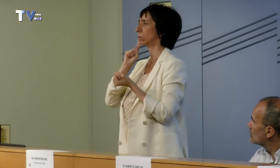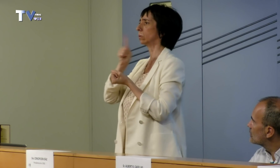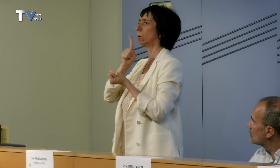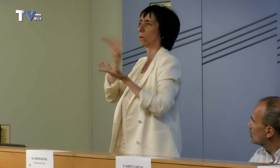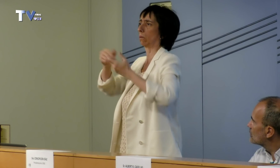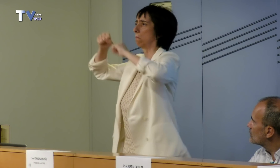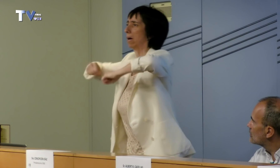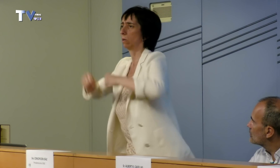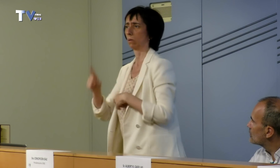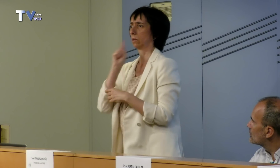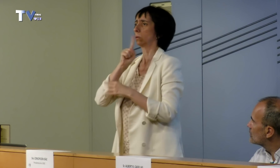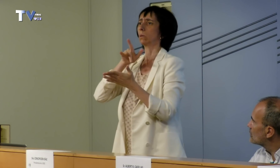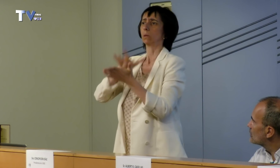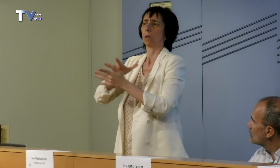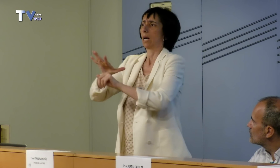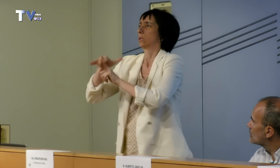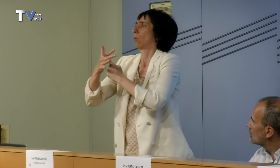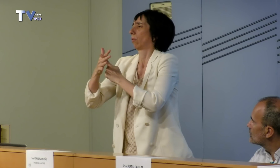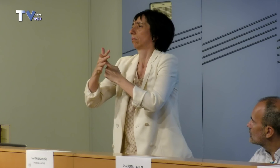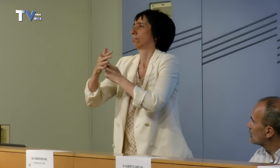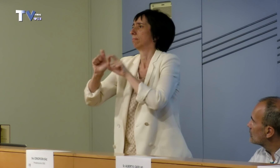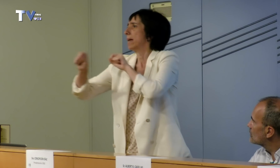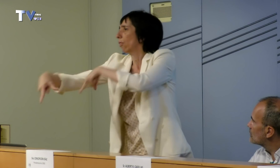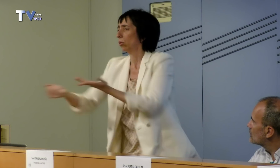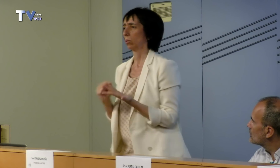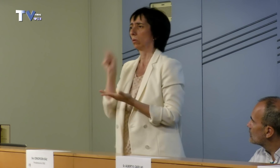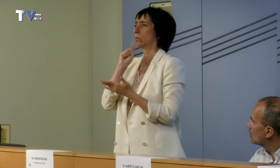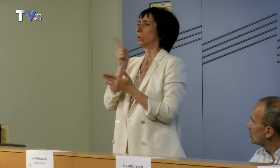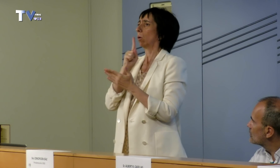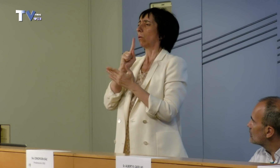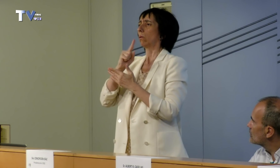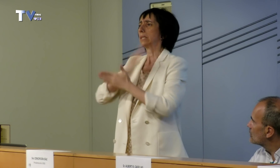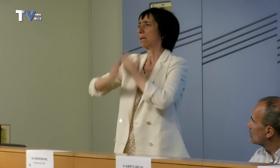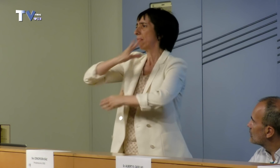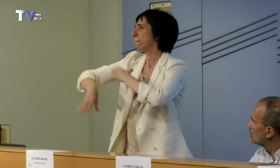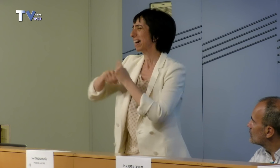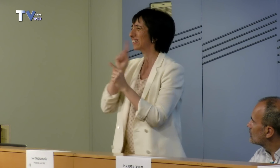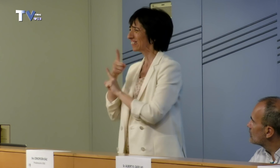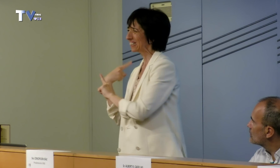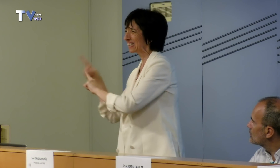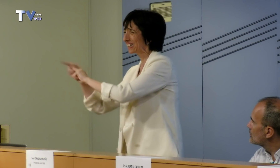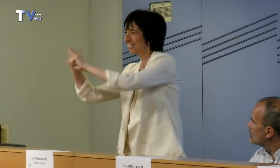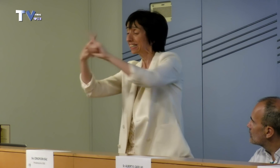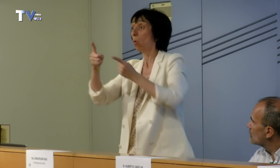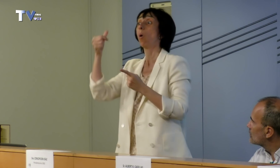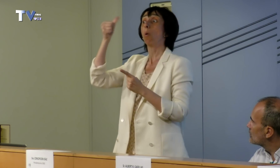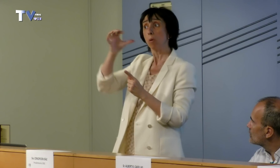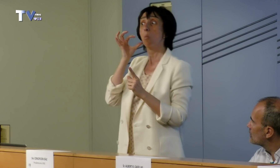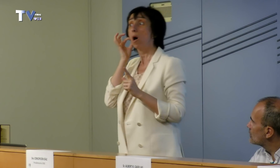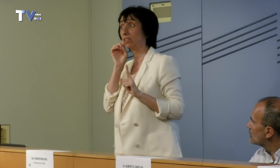treballem, parlar de l'educació, parlar de l'ocupació, parlar de tots els àmbits de la vida de qualsevol ciutadà.